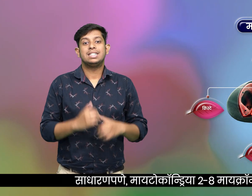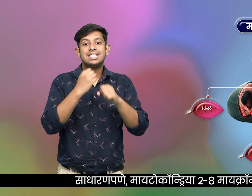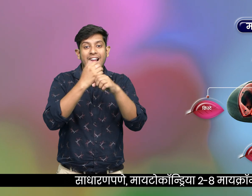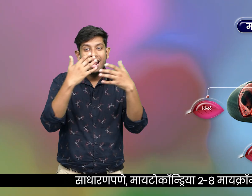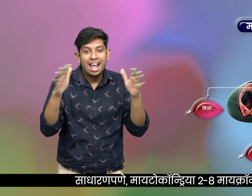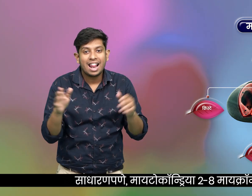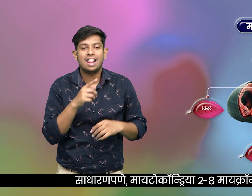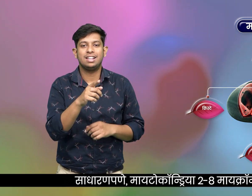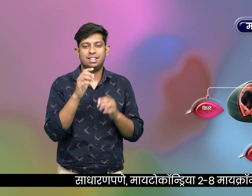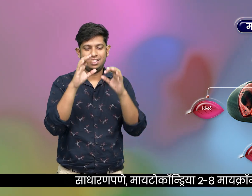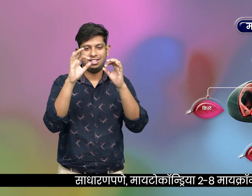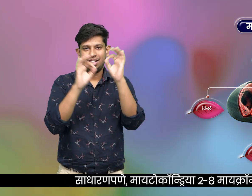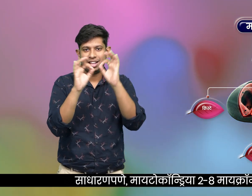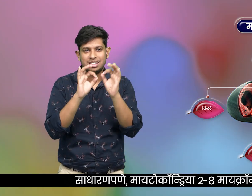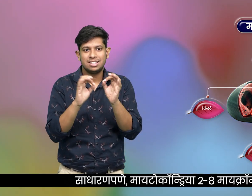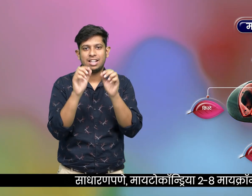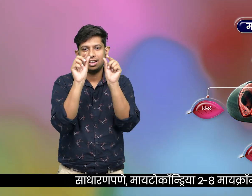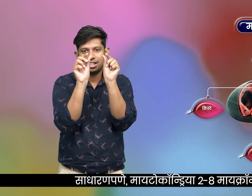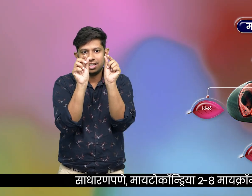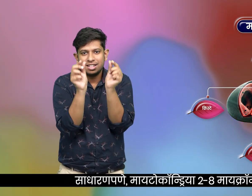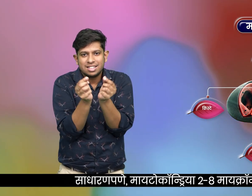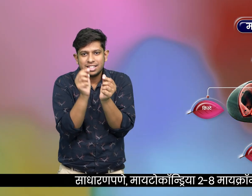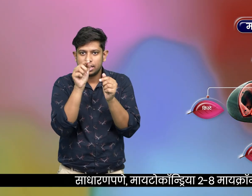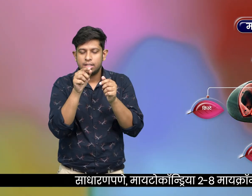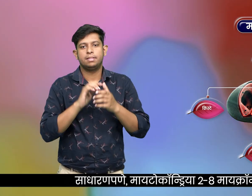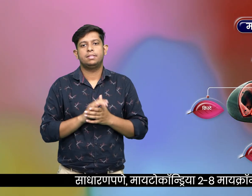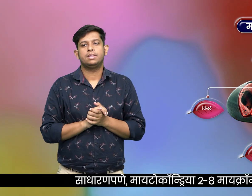साधारणपणे मायटोकॉन्ड्रिया 2 ते 8 मायक्रॉन लांब